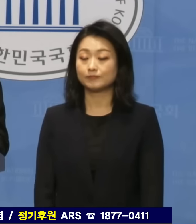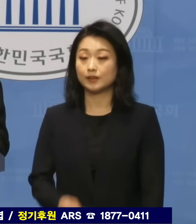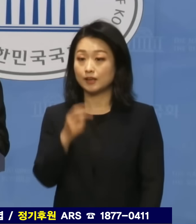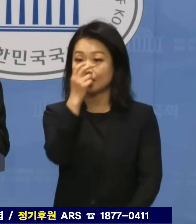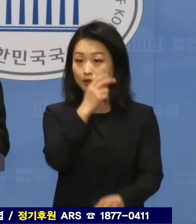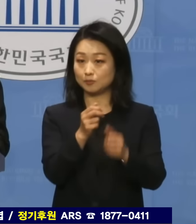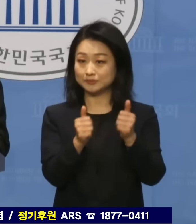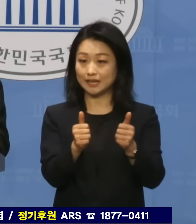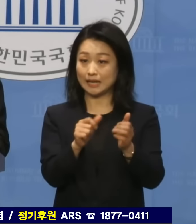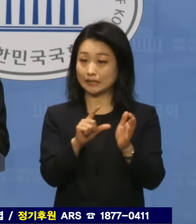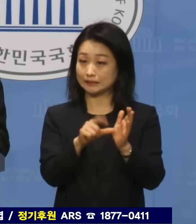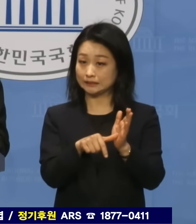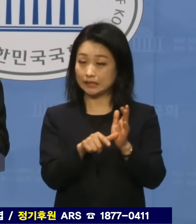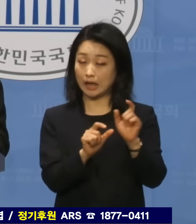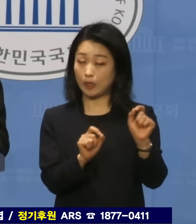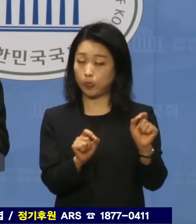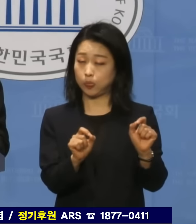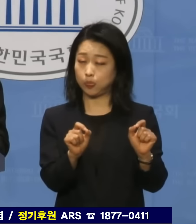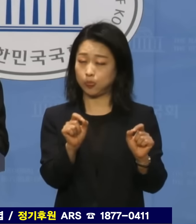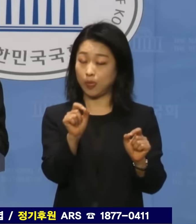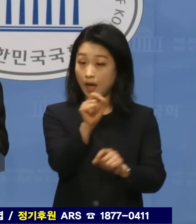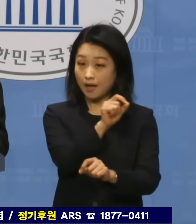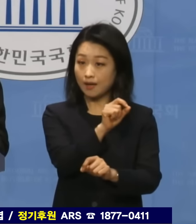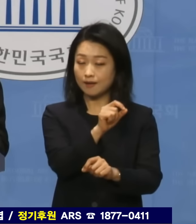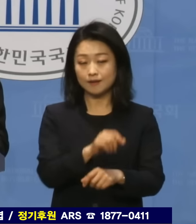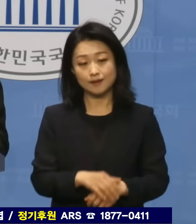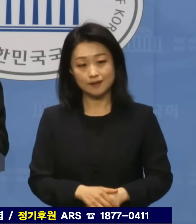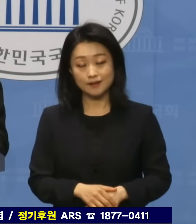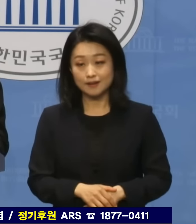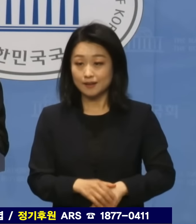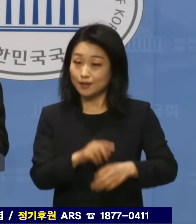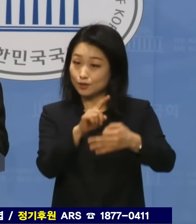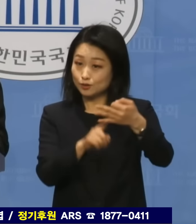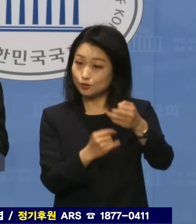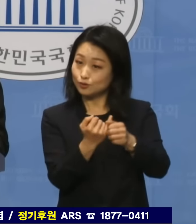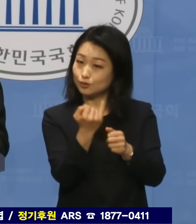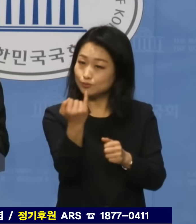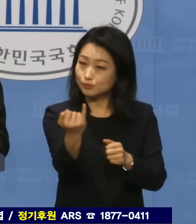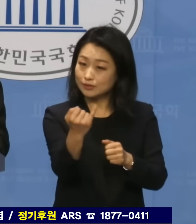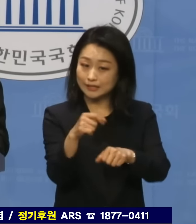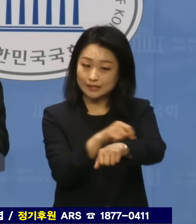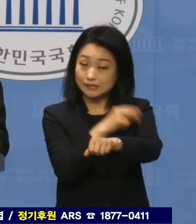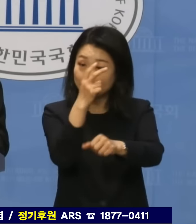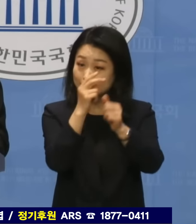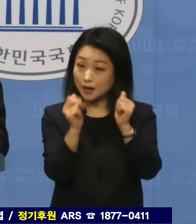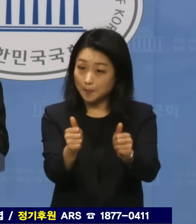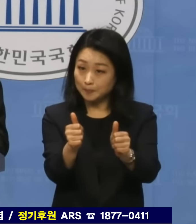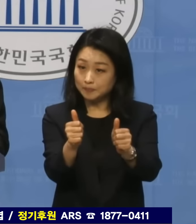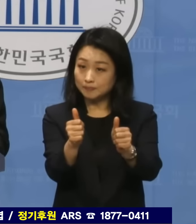검찰이 시간을 끌어도 김건희 여사를 향한 특검 열차를 멈춰 세울 수는 없습니다.